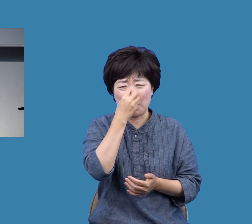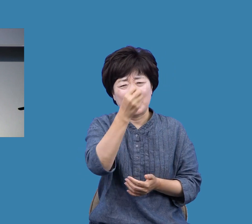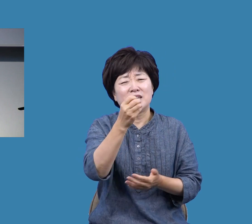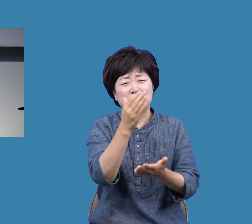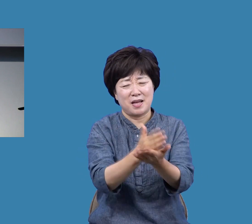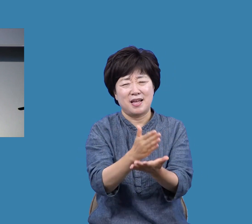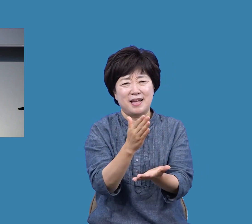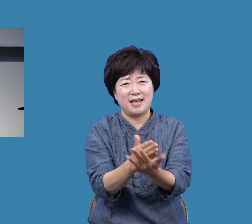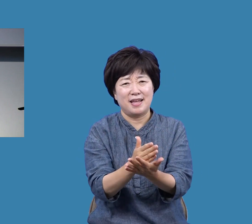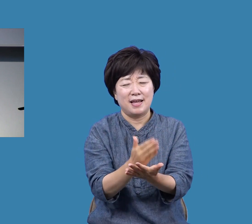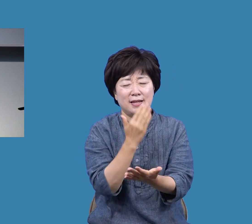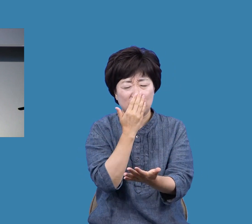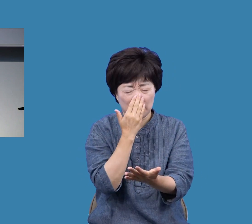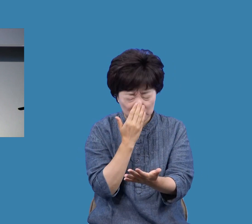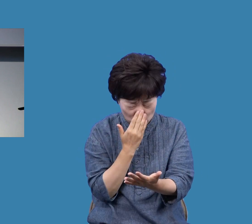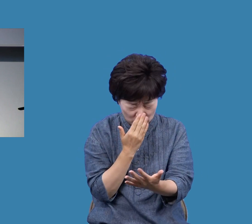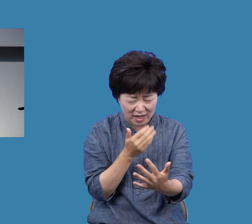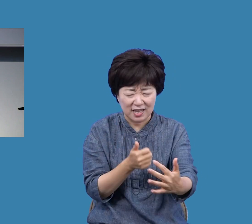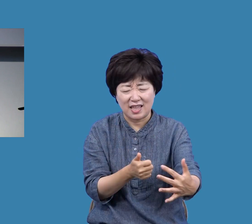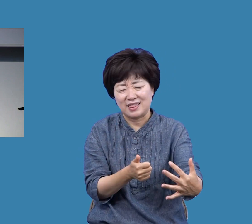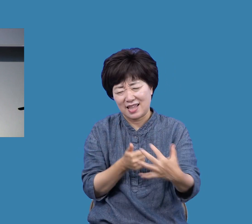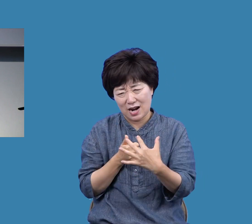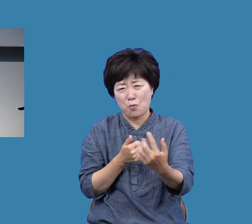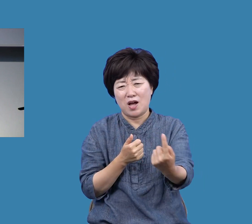말고 겸손하게 따라오세요.